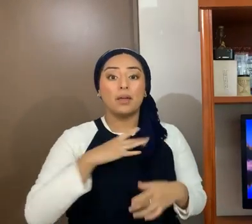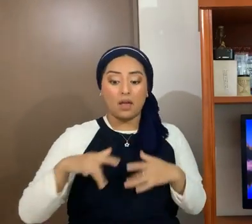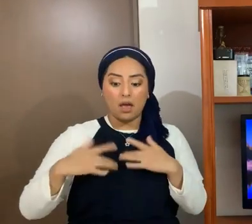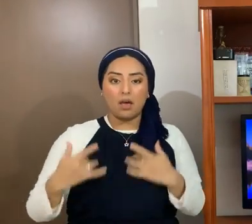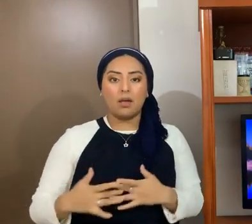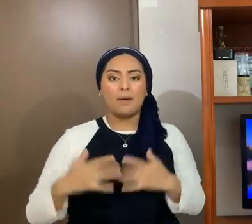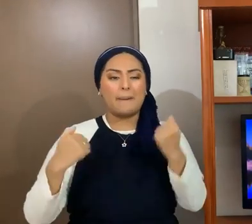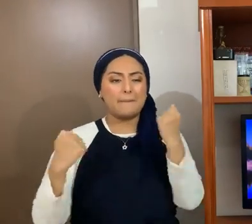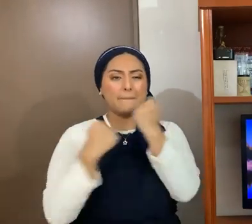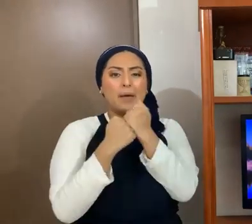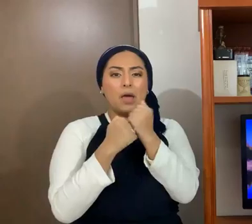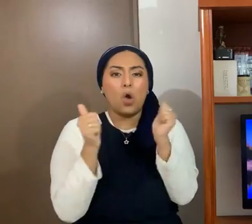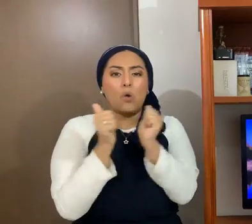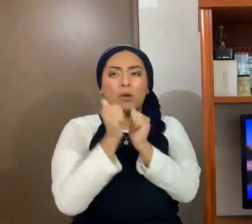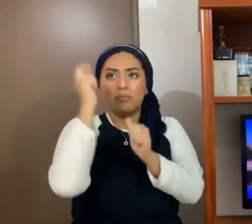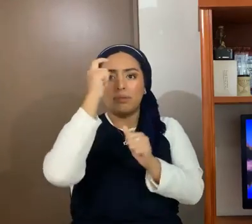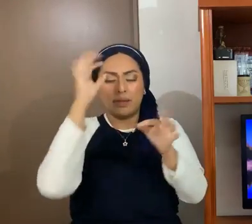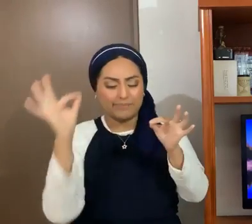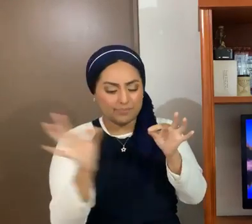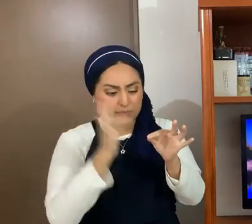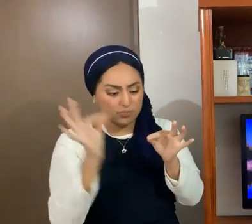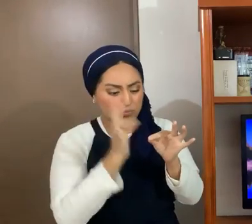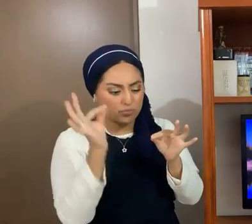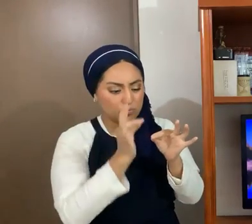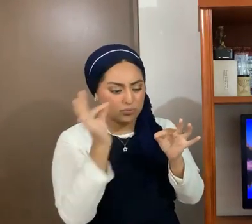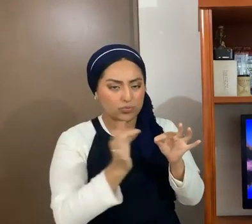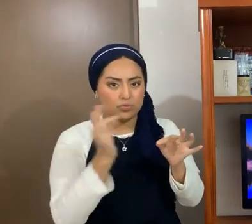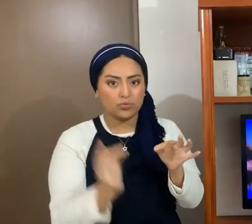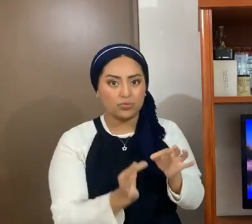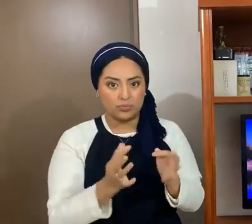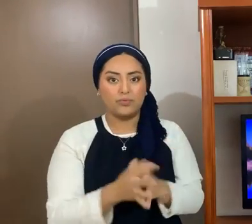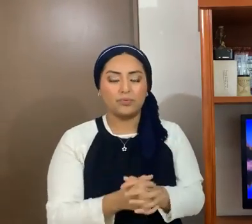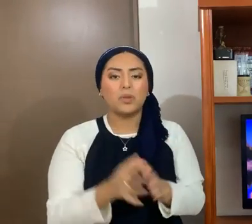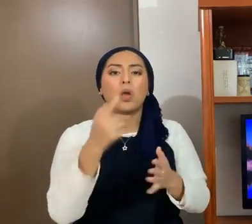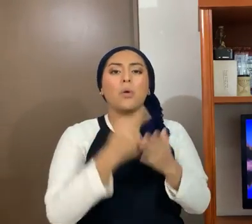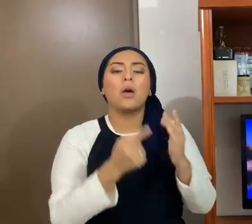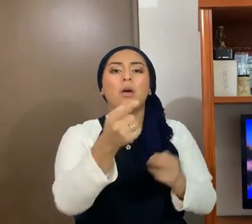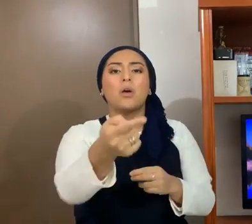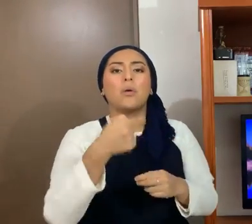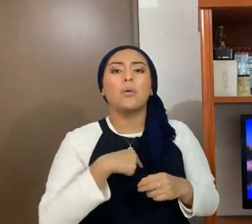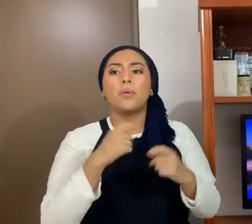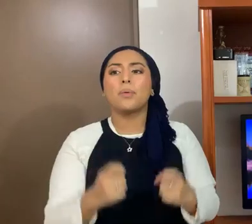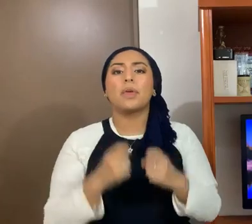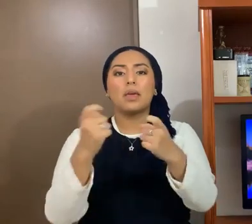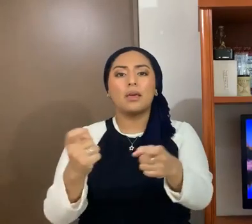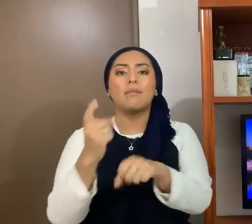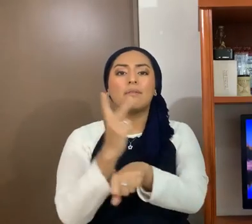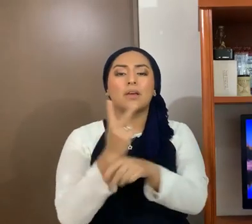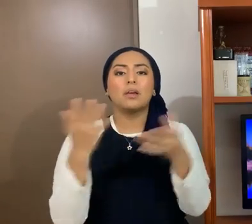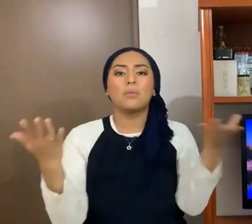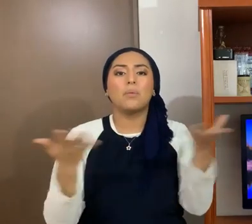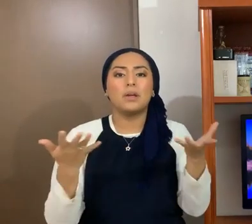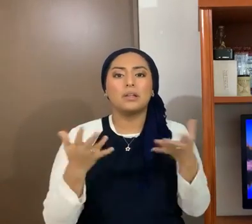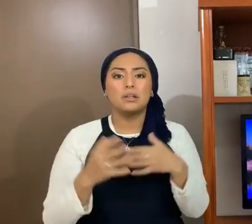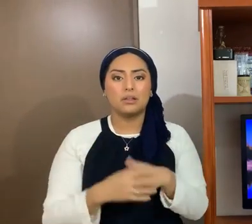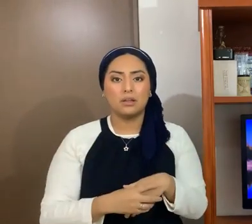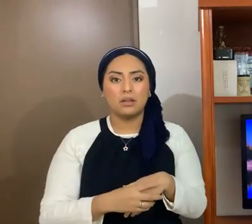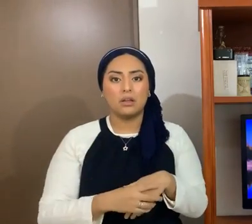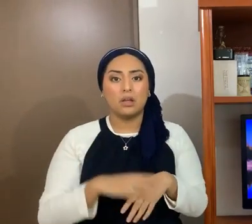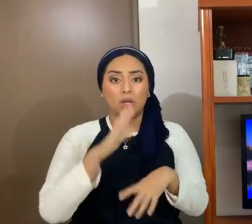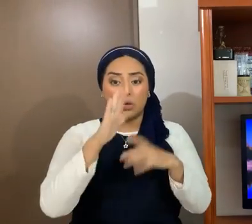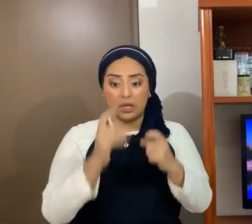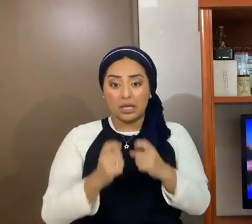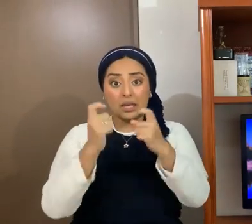en sabiduría, hilaron pelo de cabra. ¿Qué estamos dando cada uno de nosotros a la Keilah? Pones